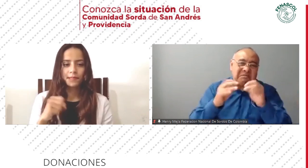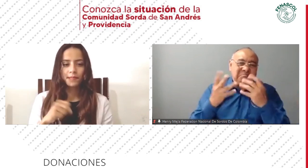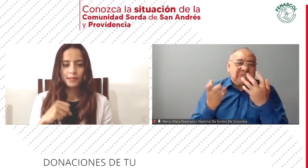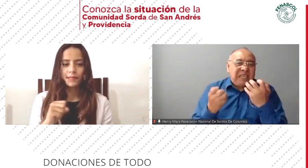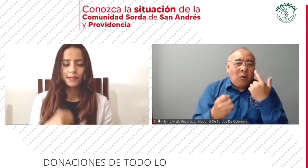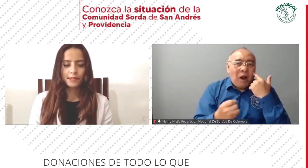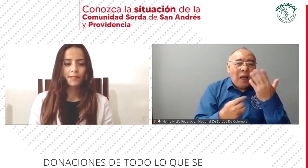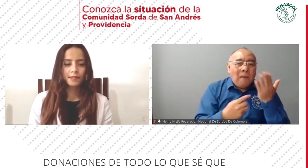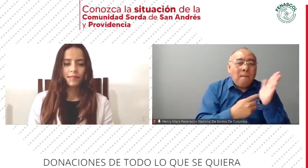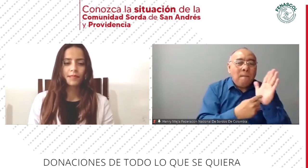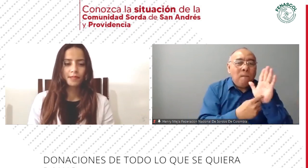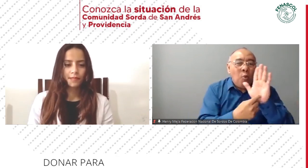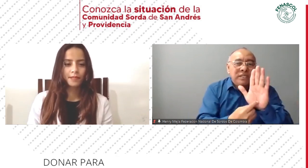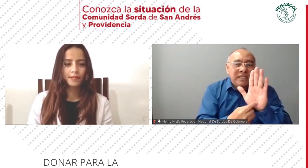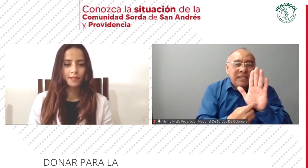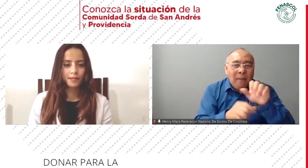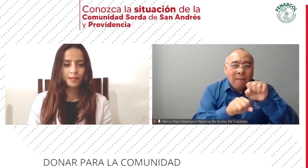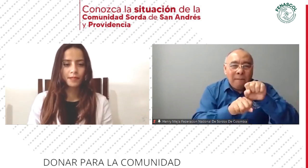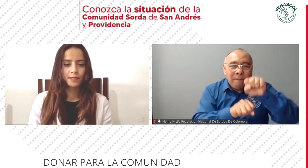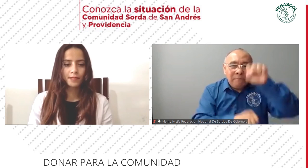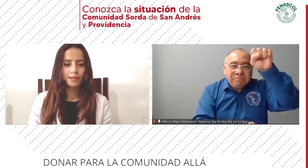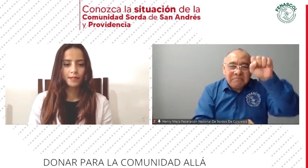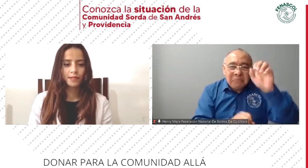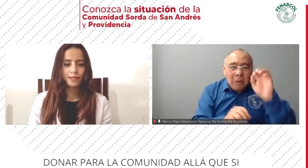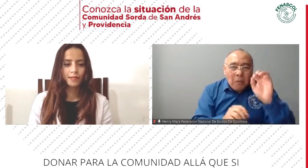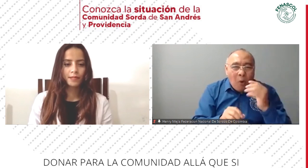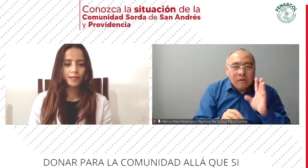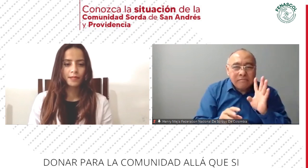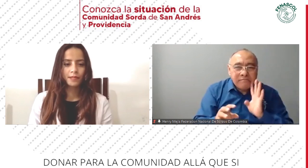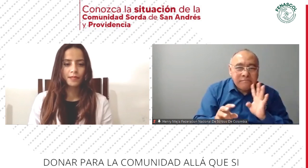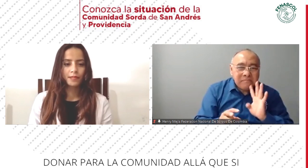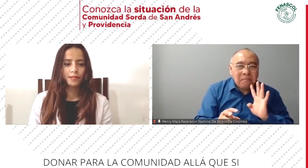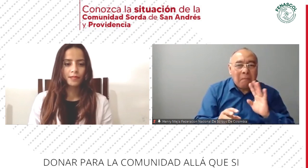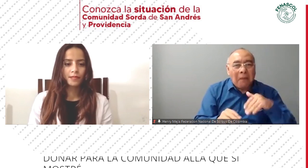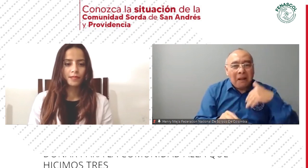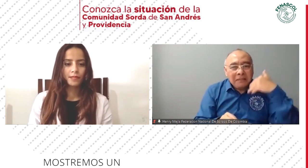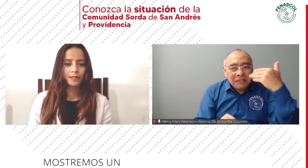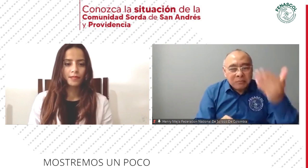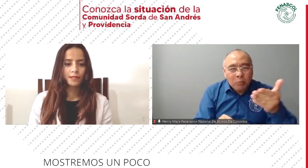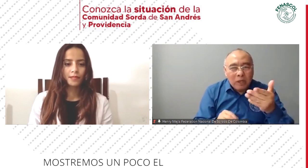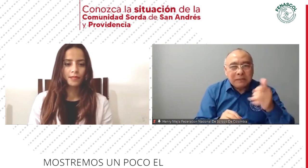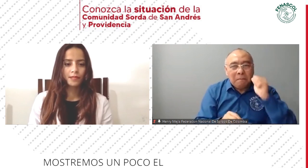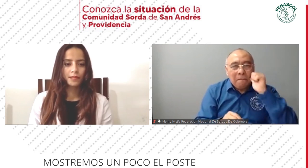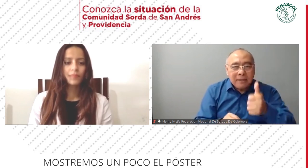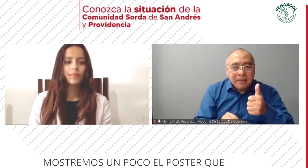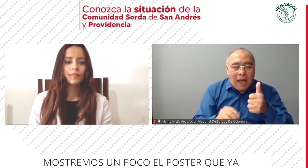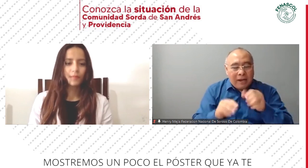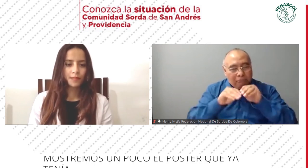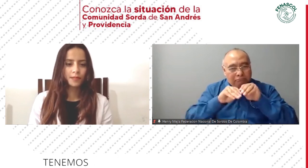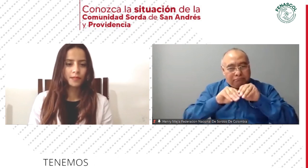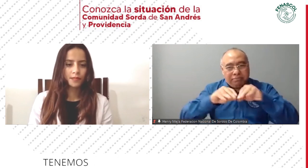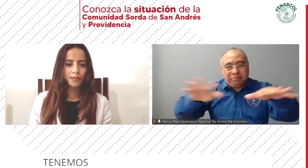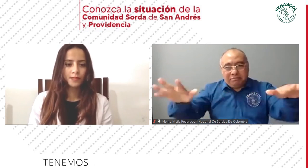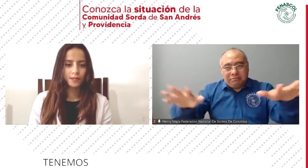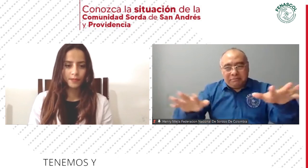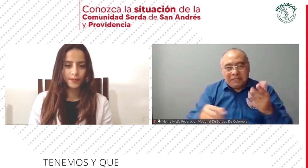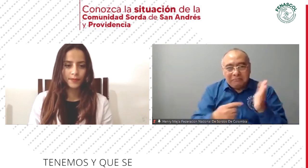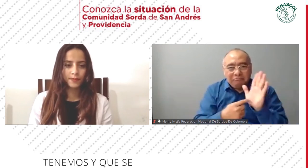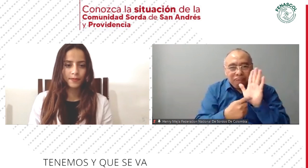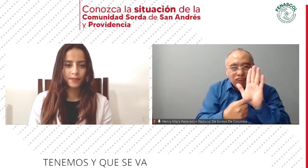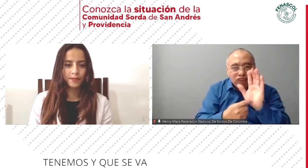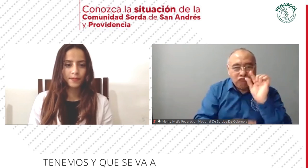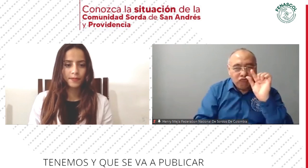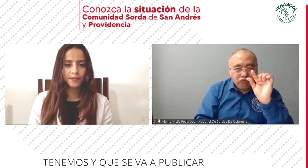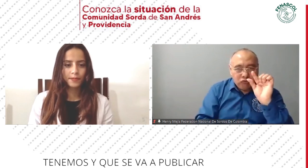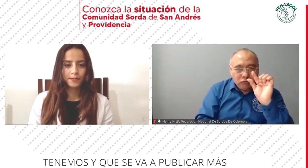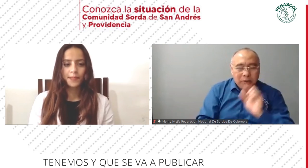de todo lo que se quiera donar para la comunidad ayer que si mostramos un poco el póster que ya tenemos y que se